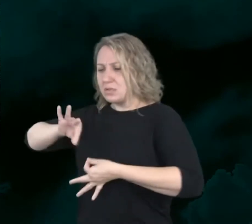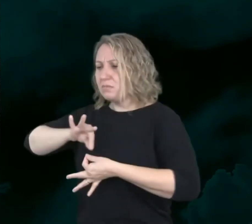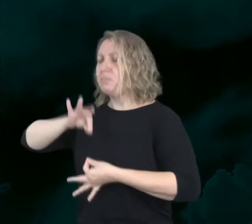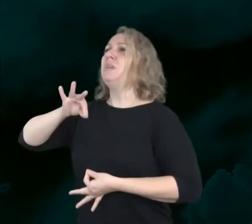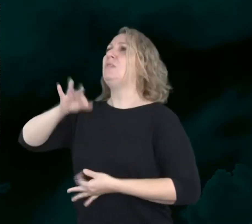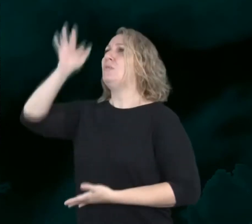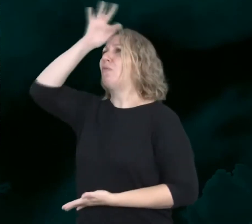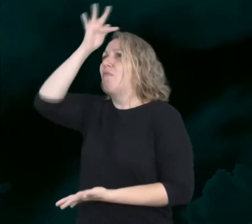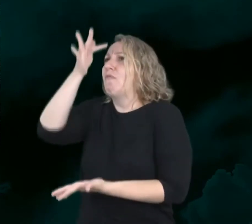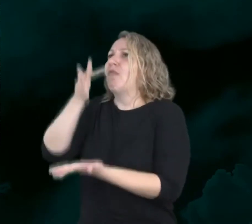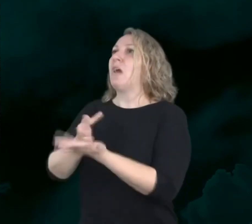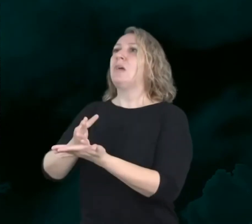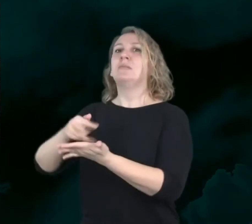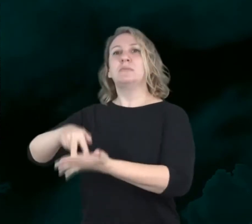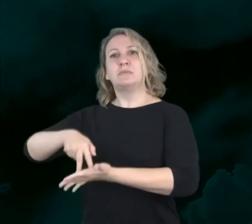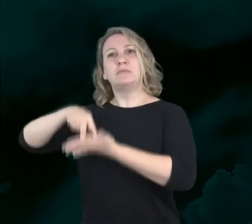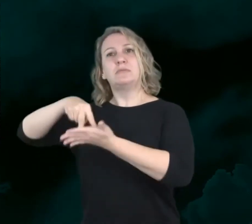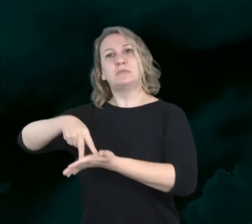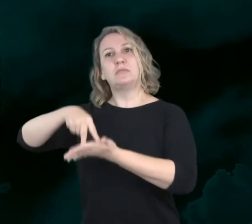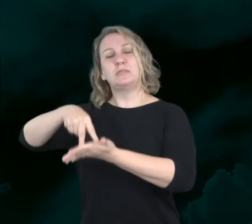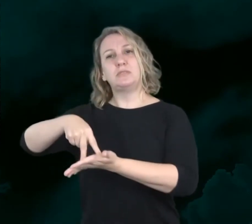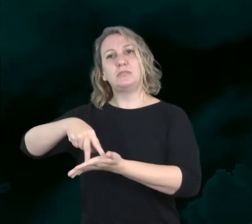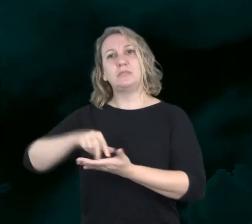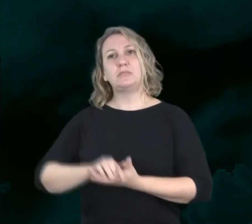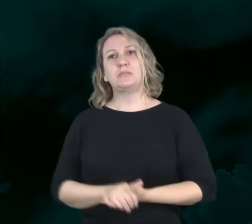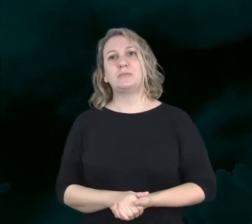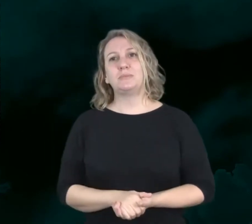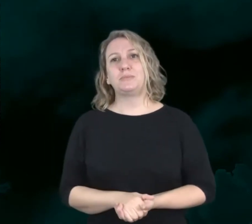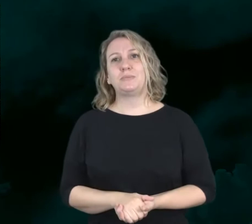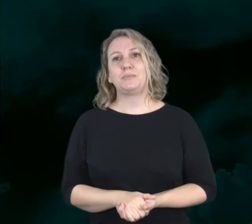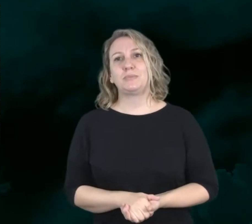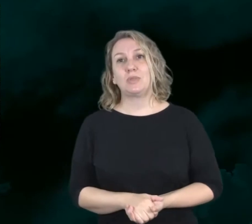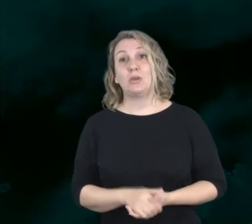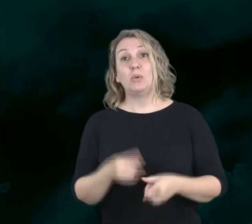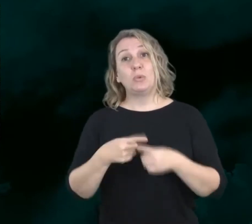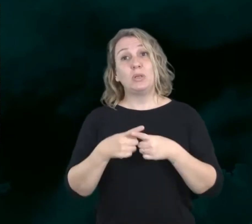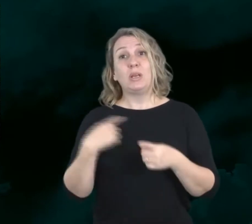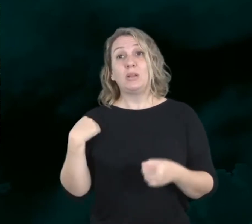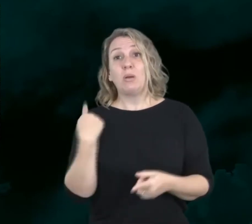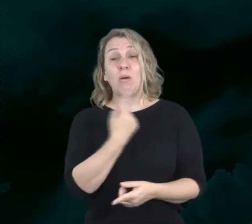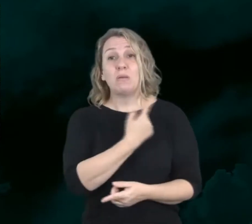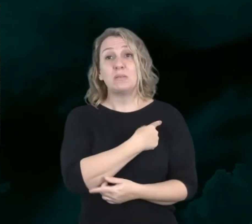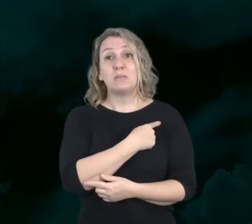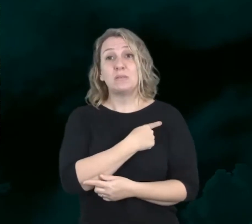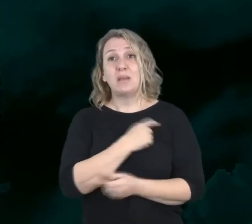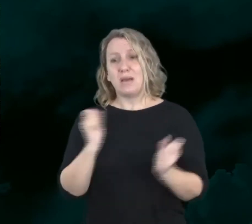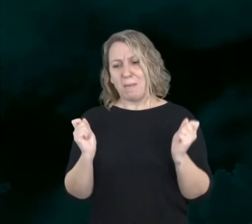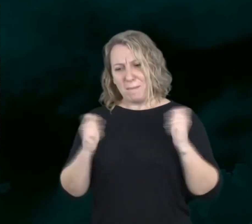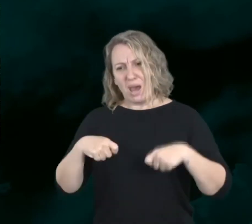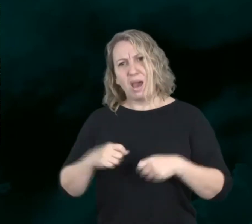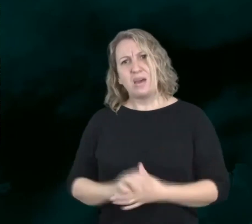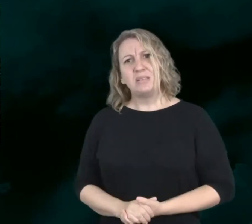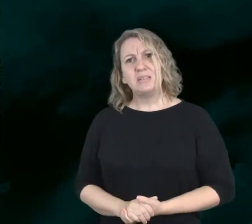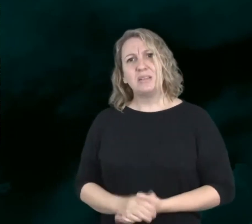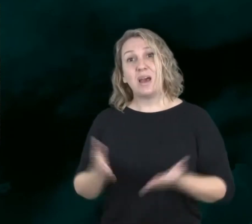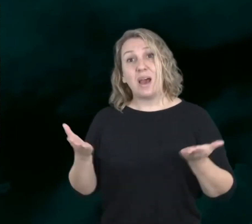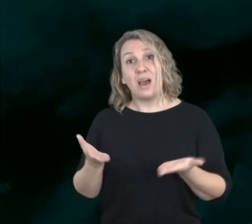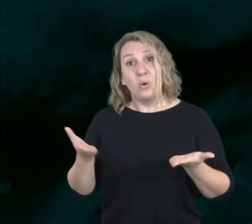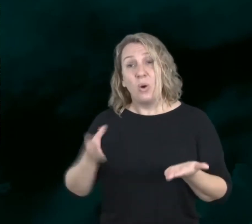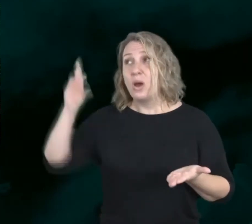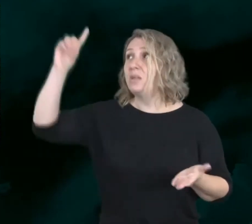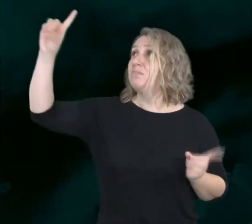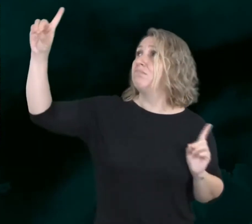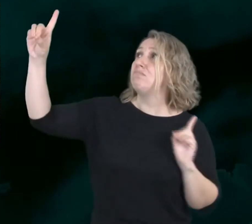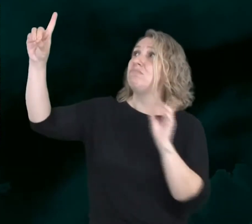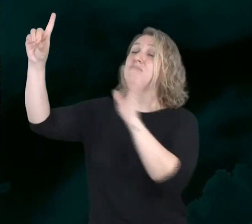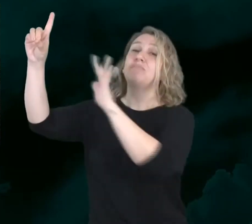de Deus. E uma vez você tem acesso às coisas de Deus, você estará reconectado com Deus